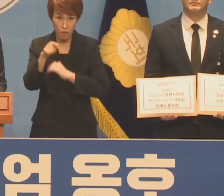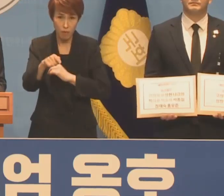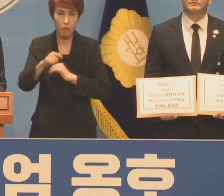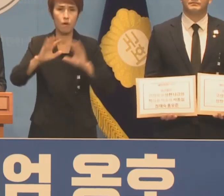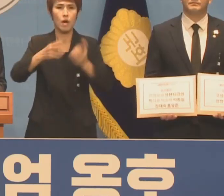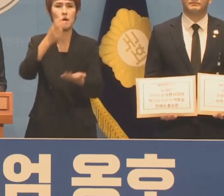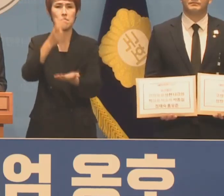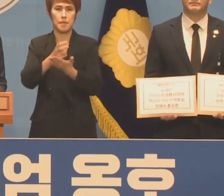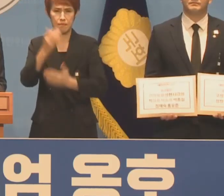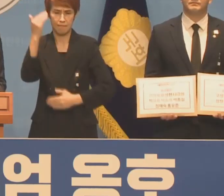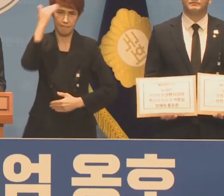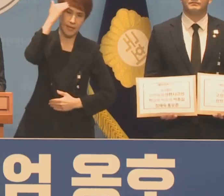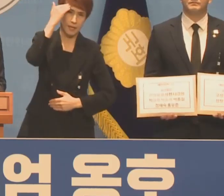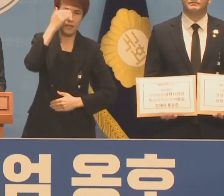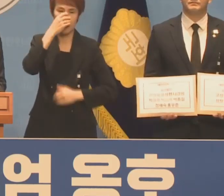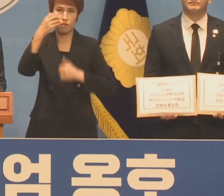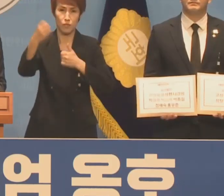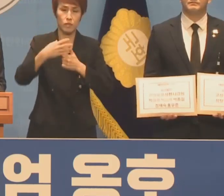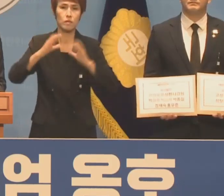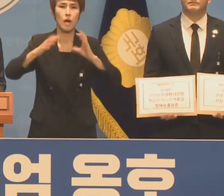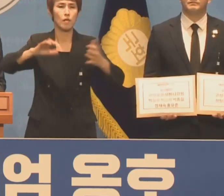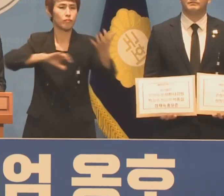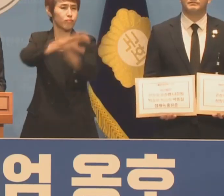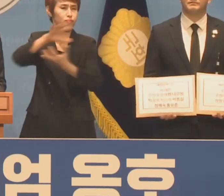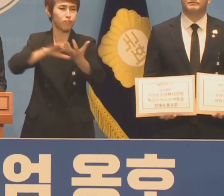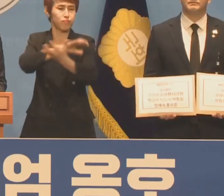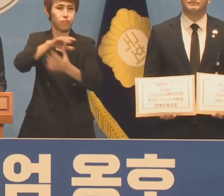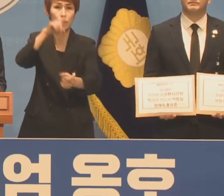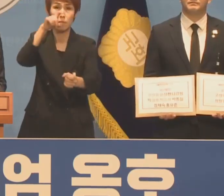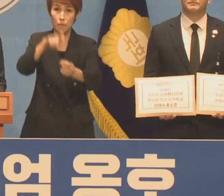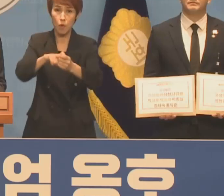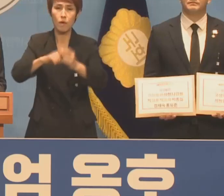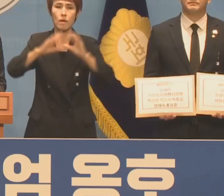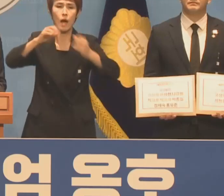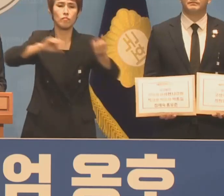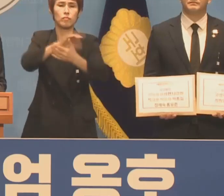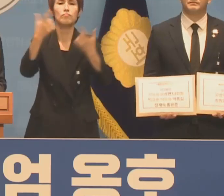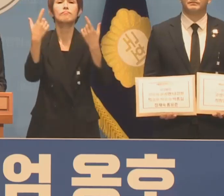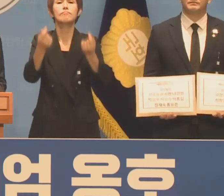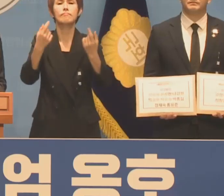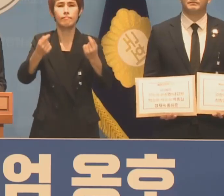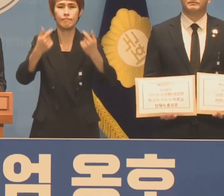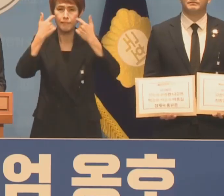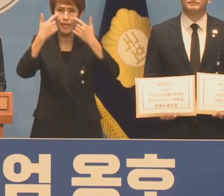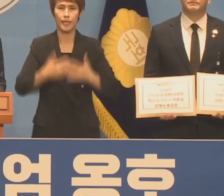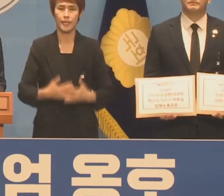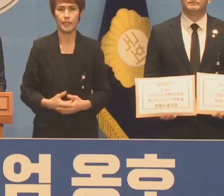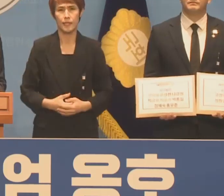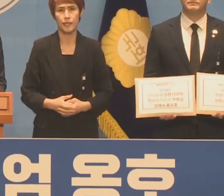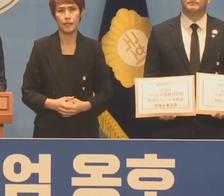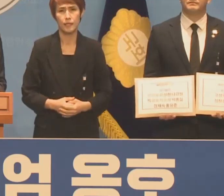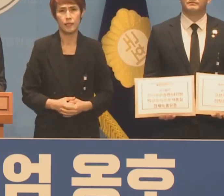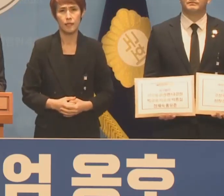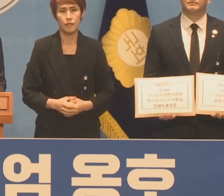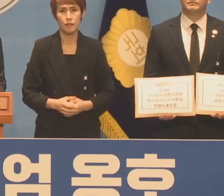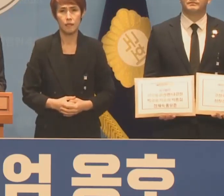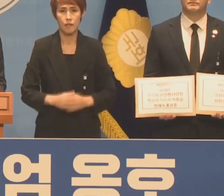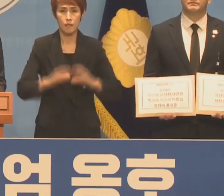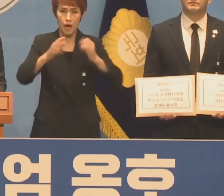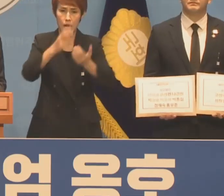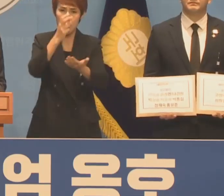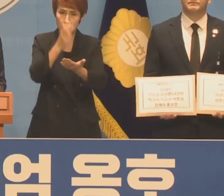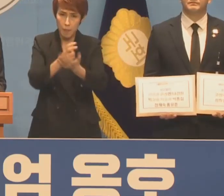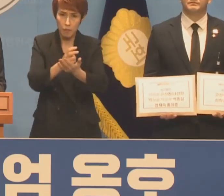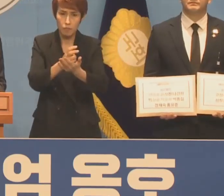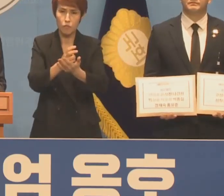헌법을 유린하고 국헌문란의 목적으로 저지른 내란 행위임이 분명합니다. 이는 헌법과